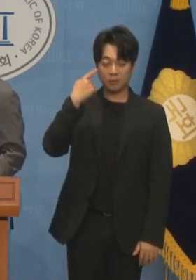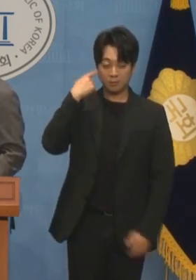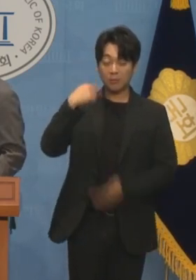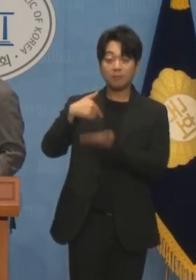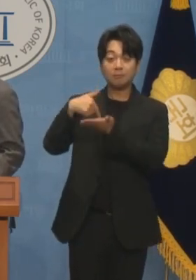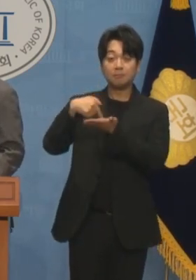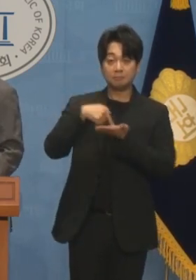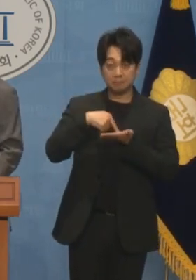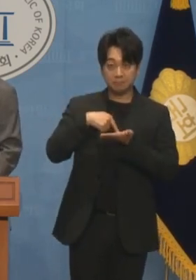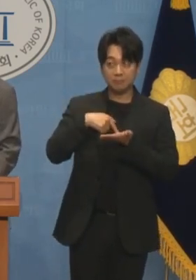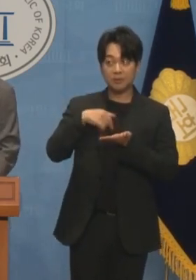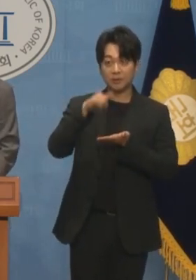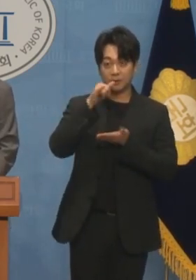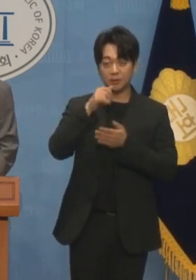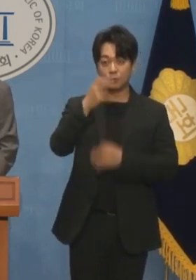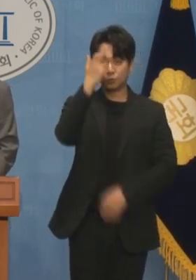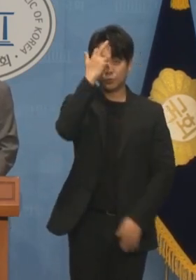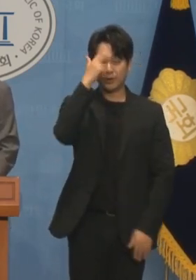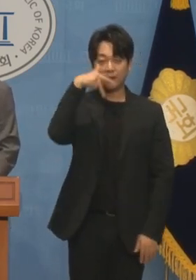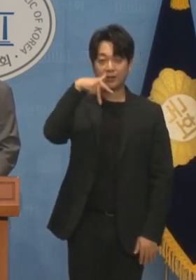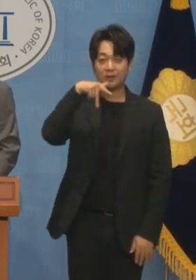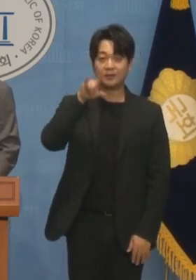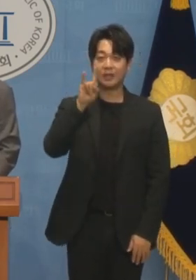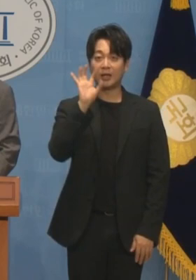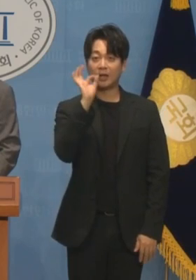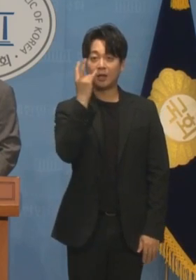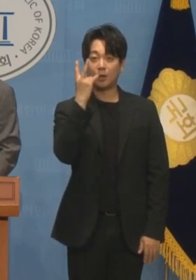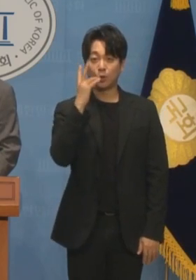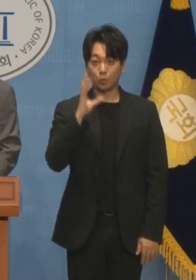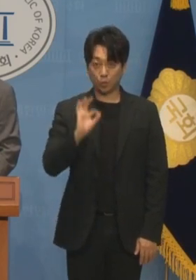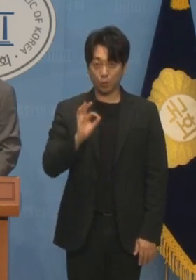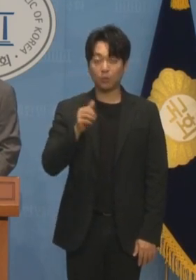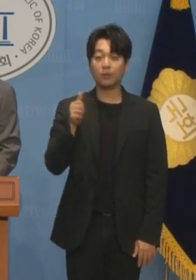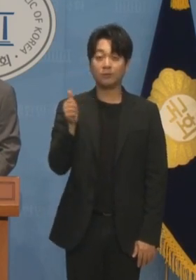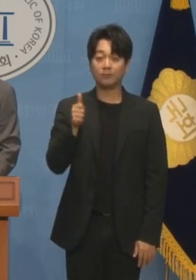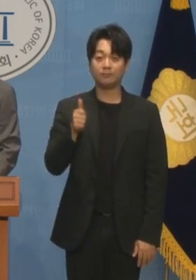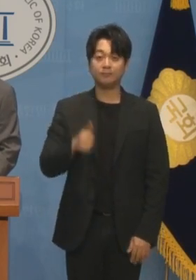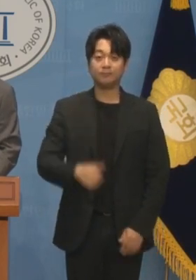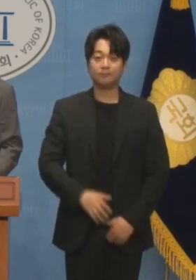우리 최재용 목사님이 저한테 제보를 해 주셨습니다.